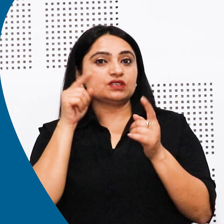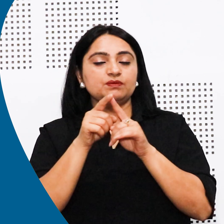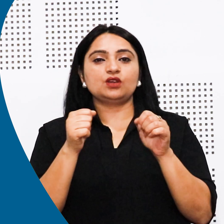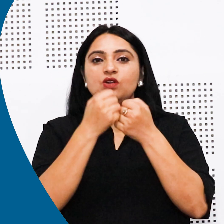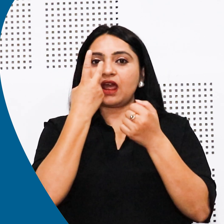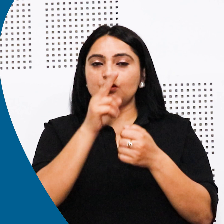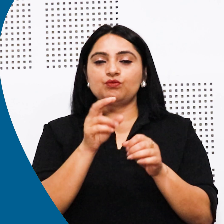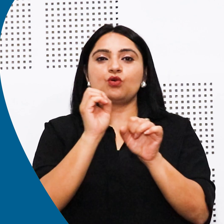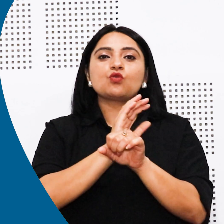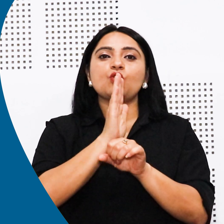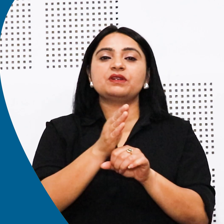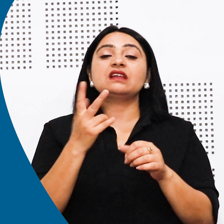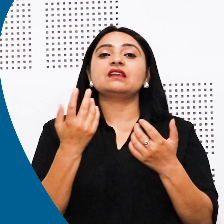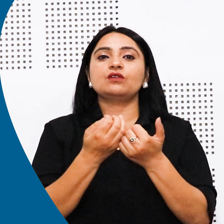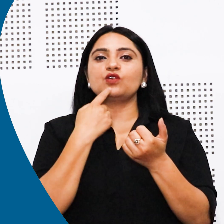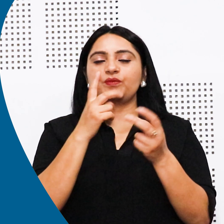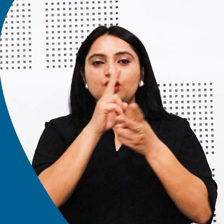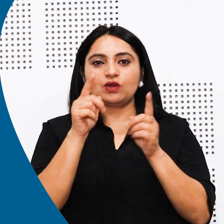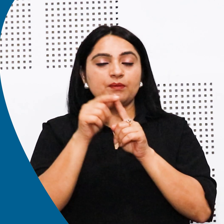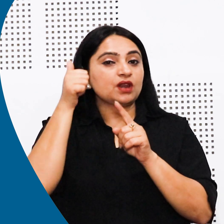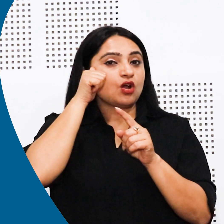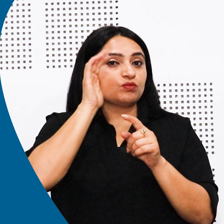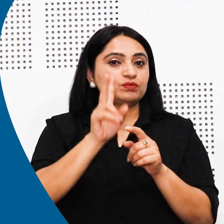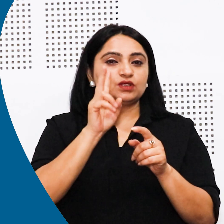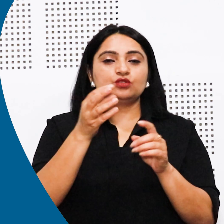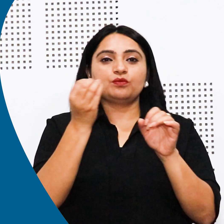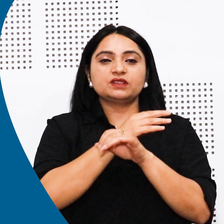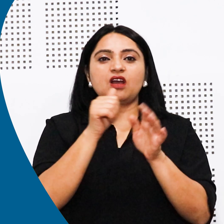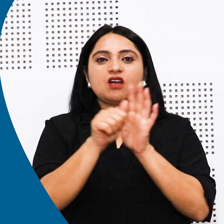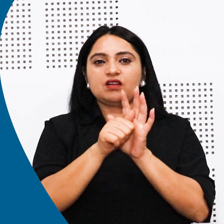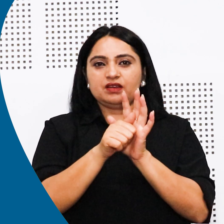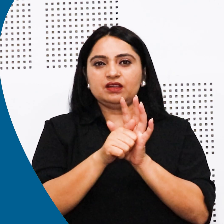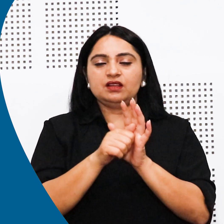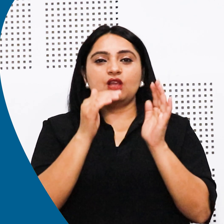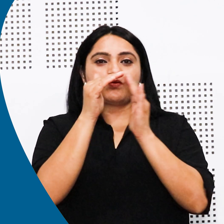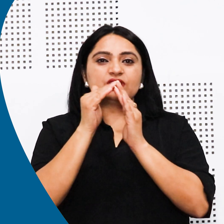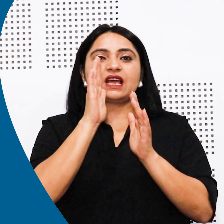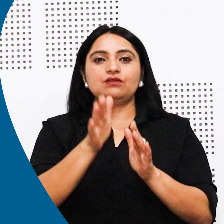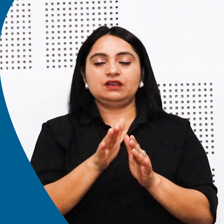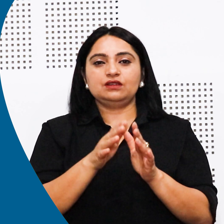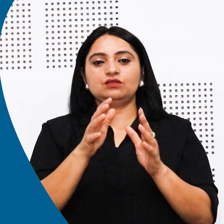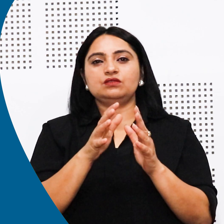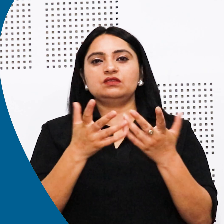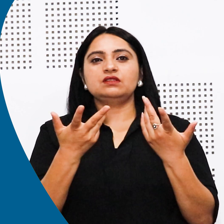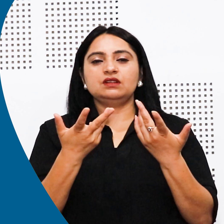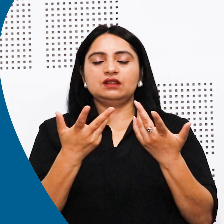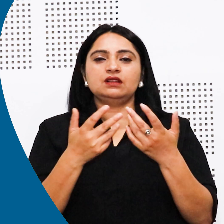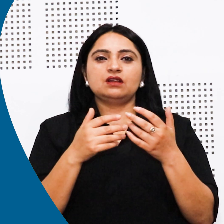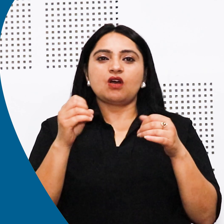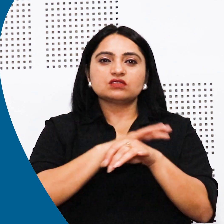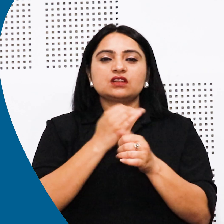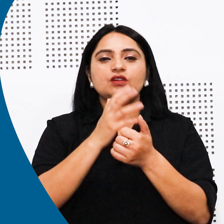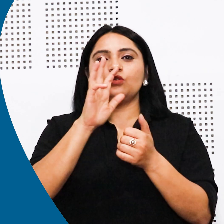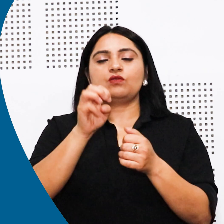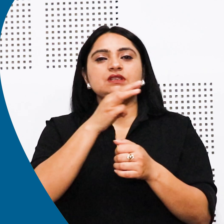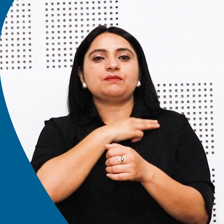हामीले कोभिडले के गर्यो भन्ने कुरा पनि हामीसँग अनुभव छ। त्योभन्दा अगाडिको 72 वैशाख 12 गतेको भुइँचालोले ठुल्ठुलो पारेको कुरा चाहिँ 9,000 मान्छे